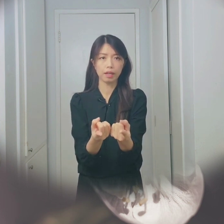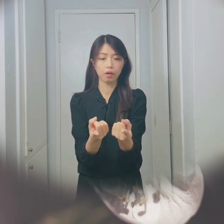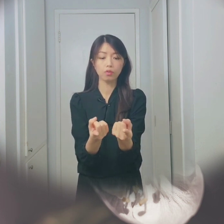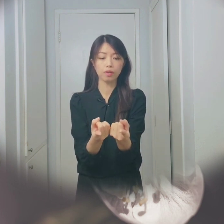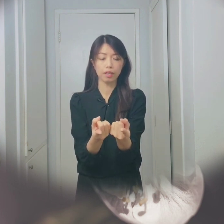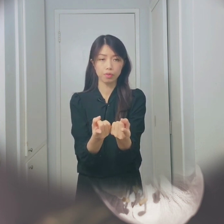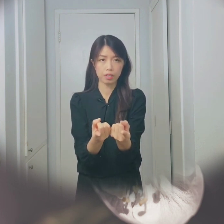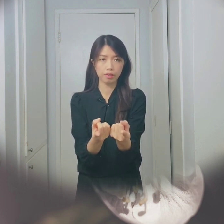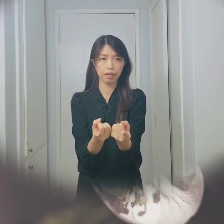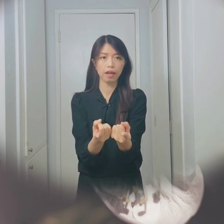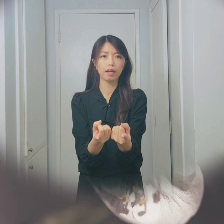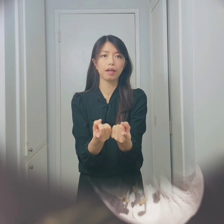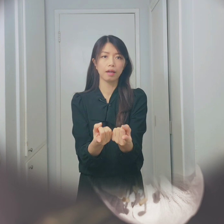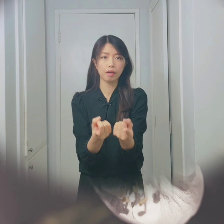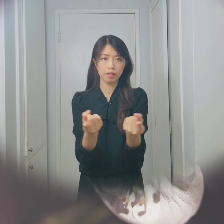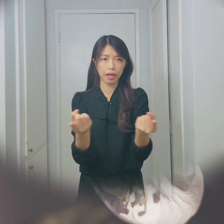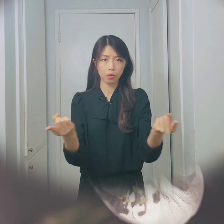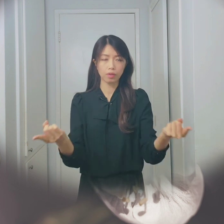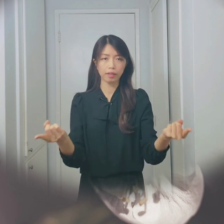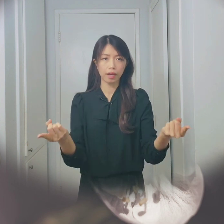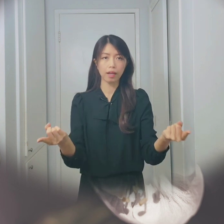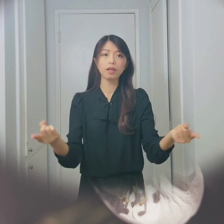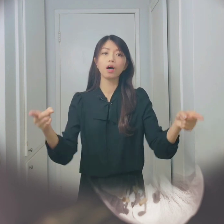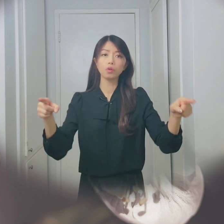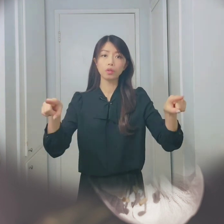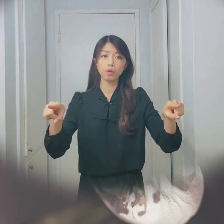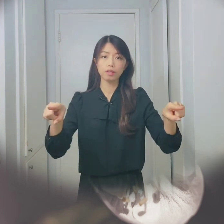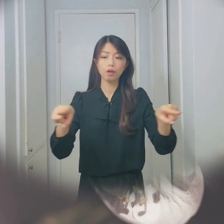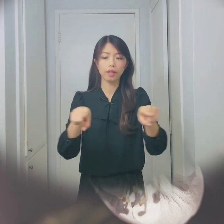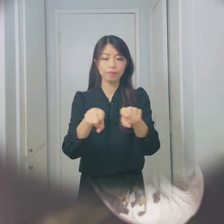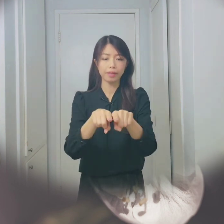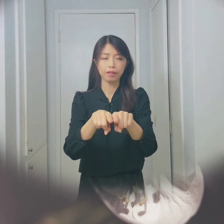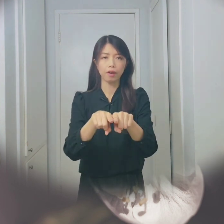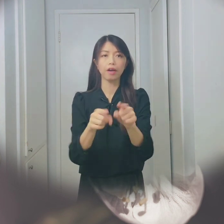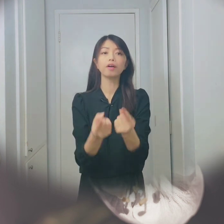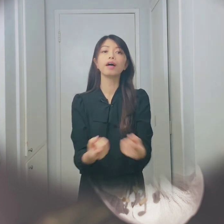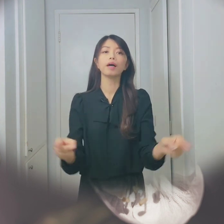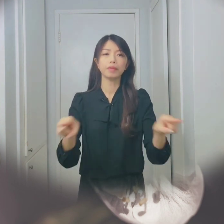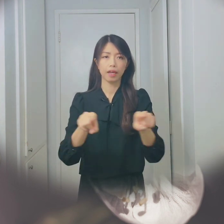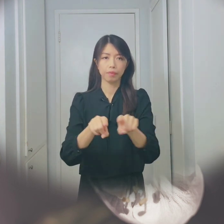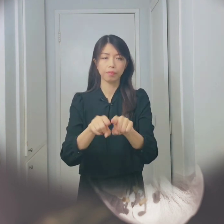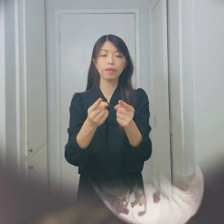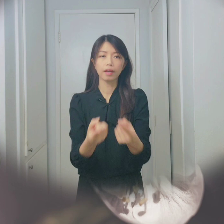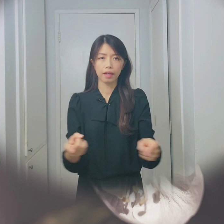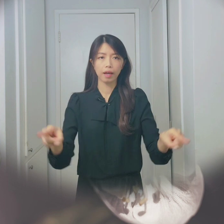한 이 상태에서 중간에 붙이셨다가 양쪽으로 나갔다가 손을 돌려서 다시 만나는 거예요.